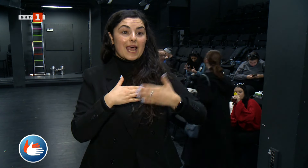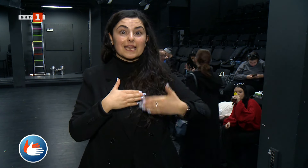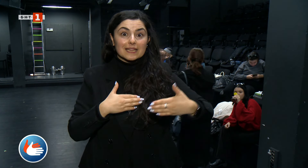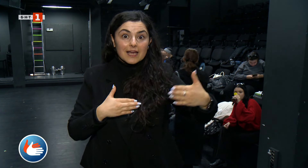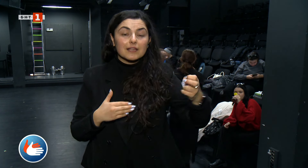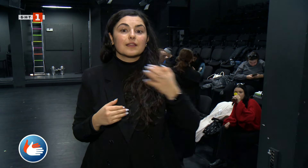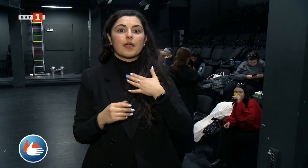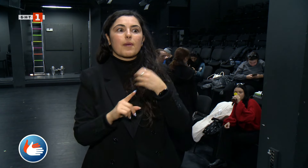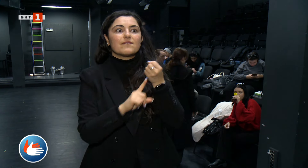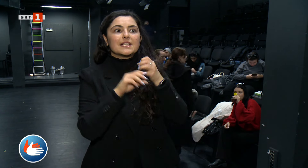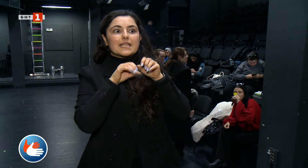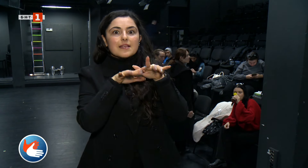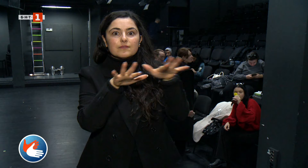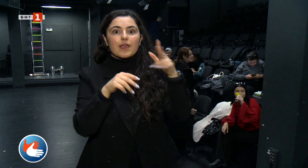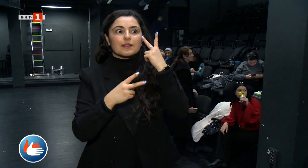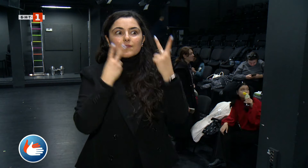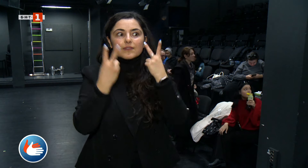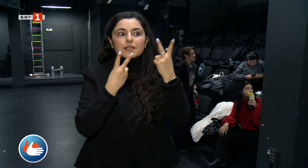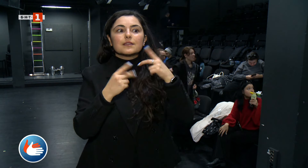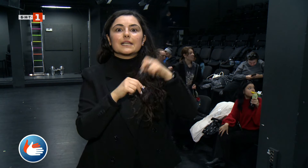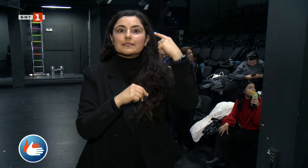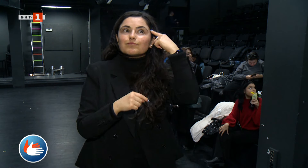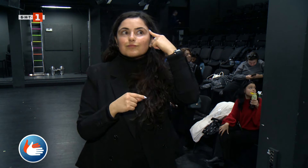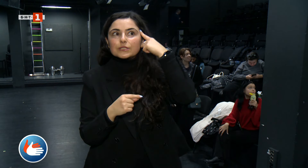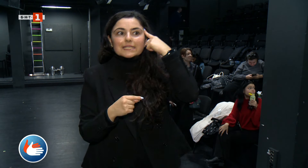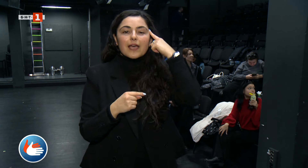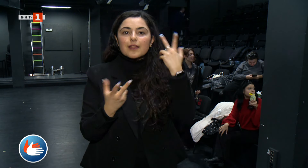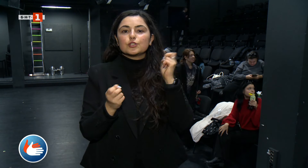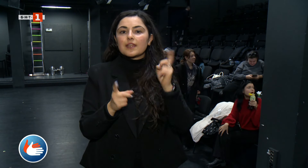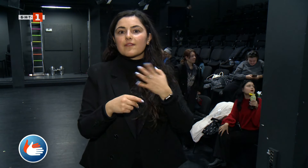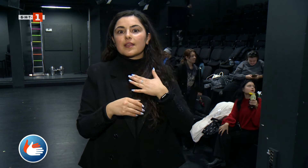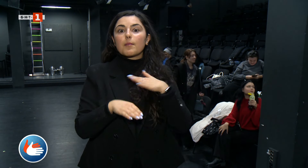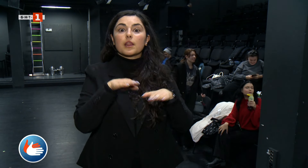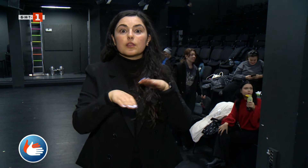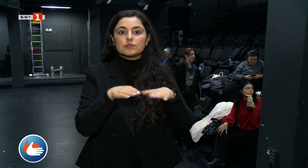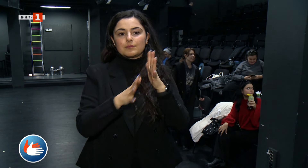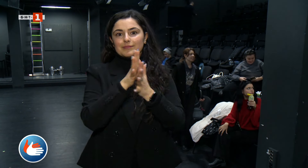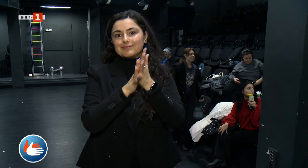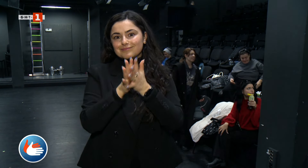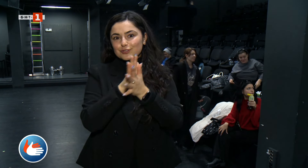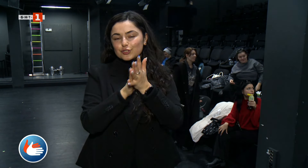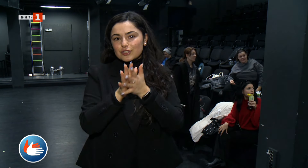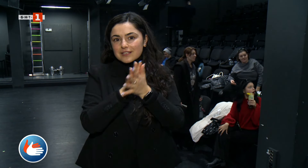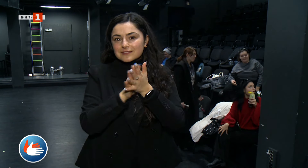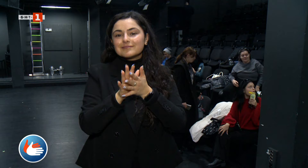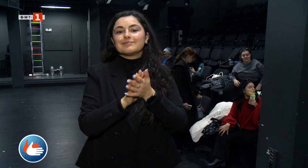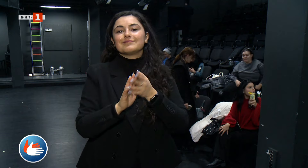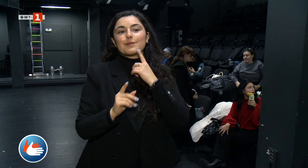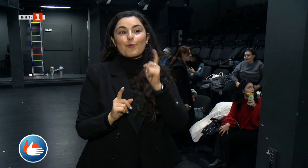това, което направих, да въздейства в бъдеще, за да се види и осъзнае, че трябва да има достъп до жестовият език, за да могат всички